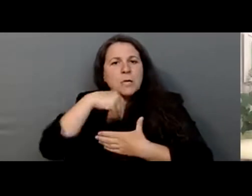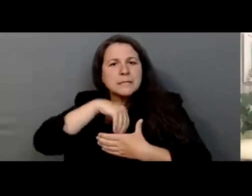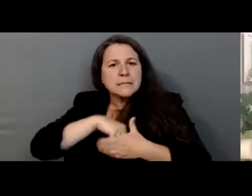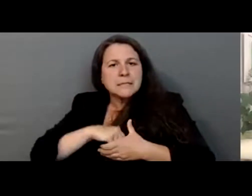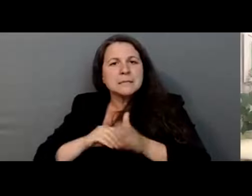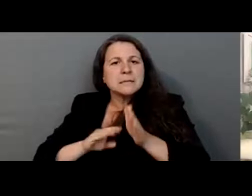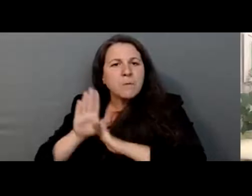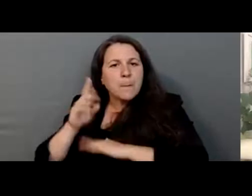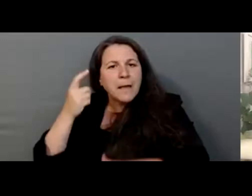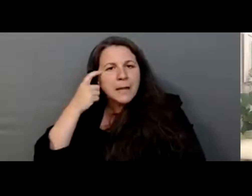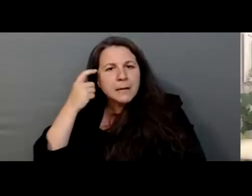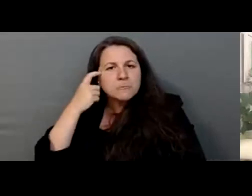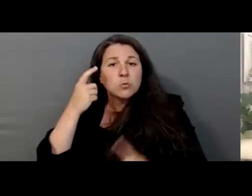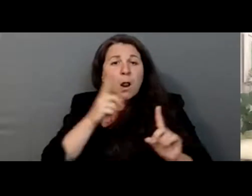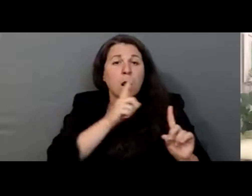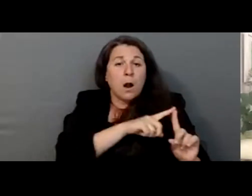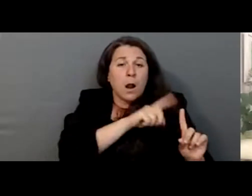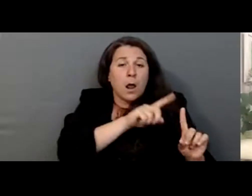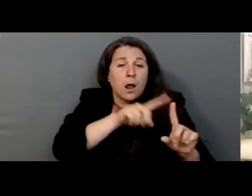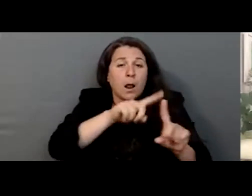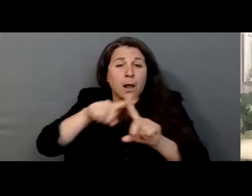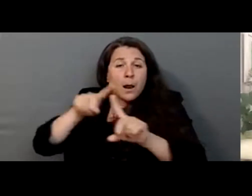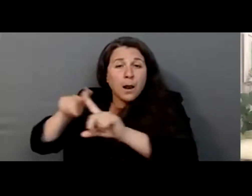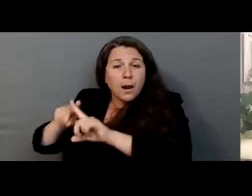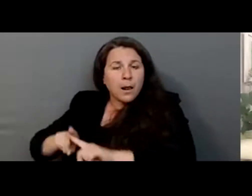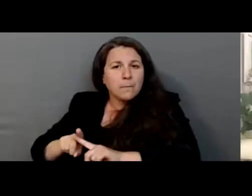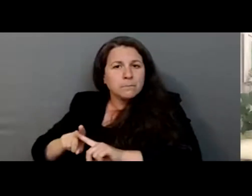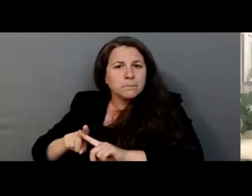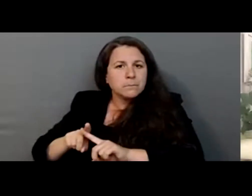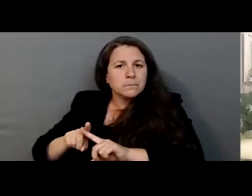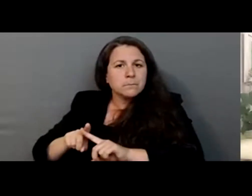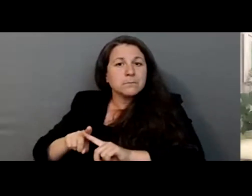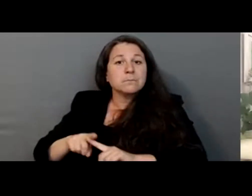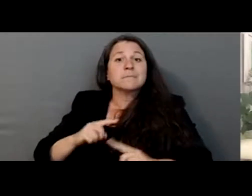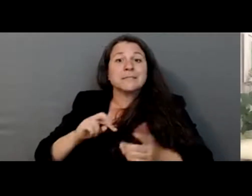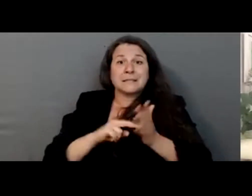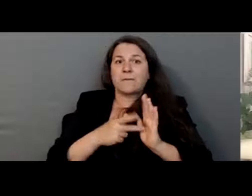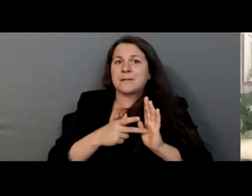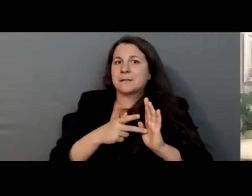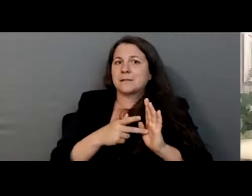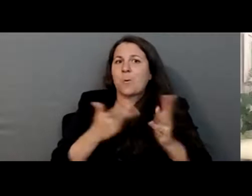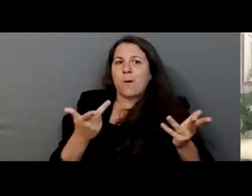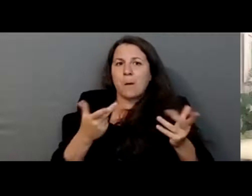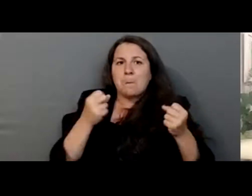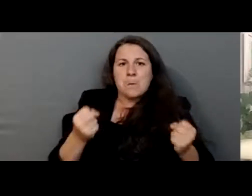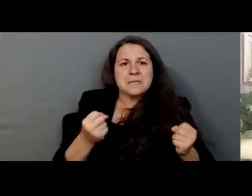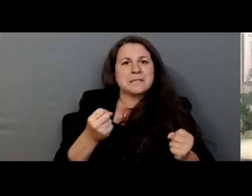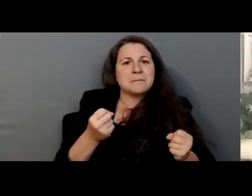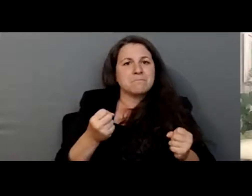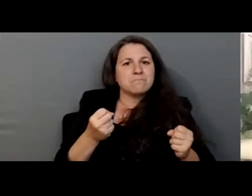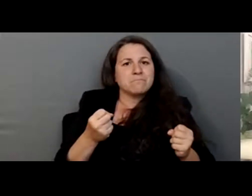Il y a comme 1000 choses qu'on pourrait parler. Puis c'est toujours important de réaliser que c'est une approche qui est pluri-handicap. Puis une approche qui est aussi